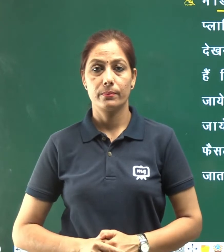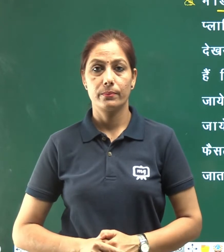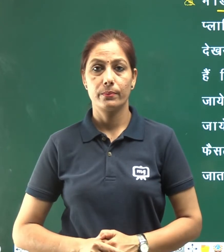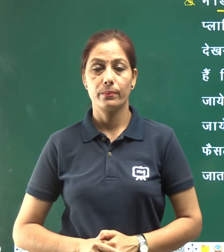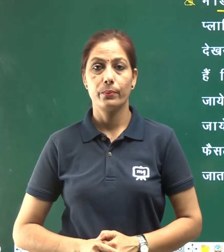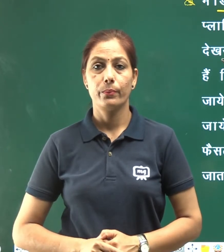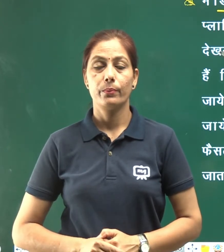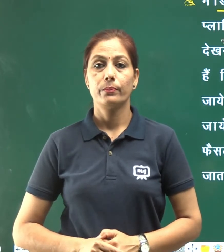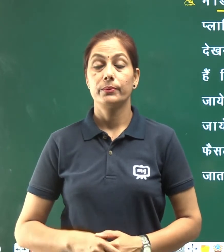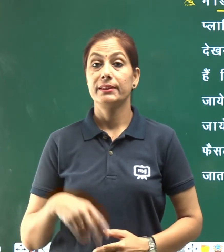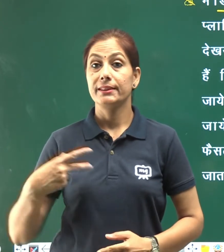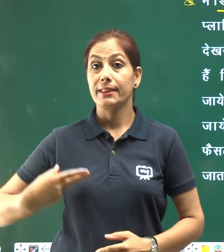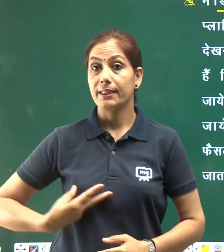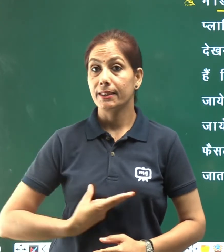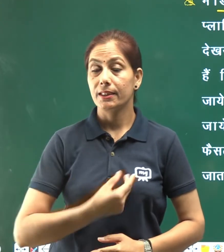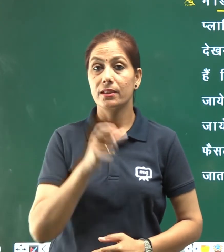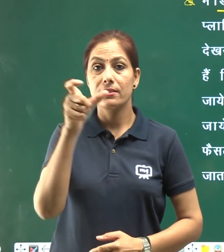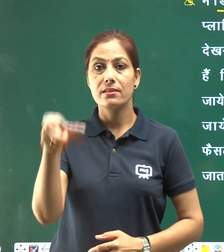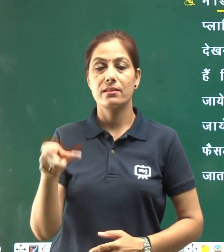प्लास्टिक सर्जन